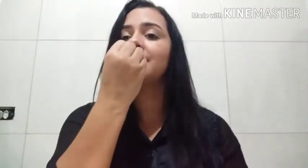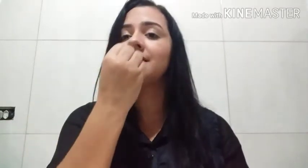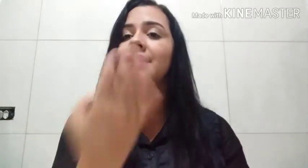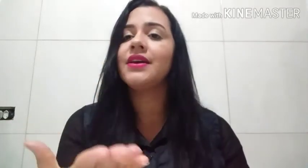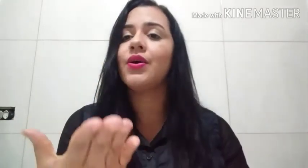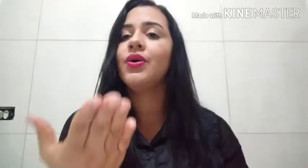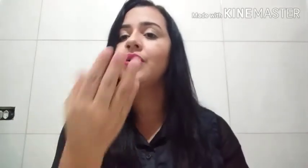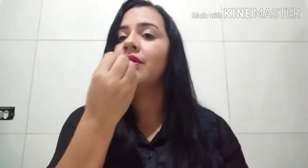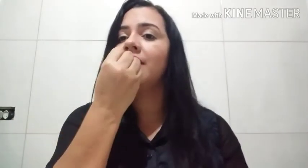isso aqui, ó.